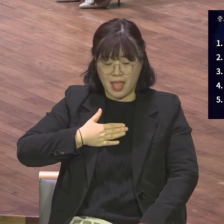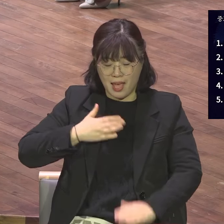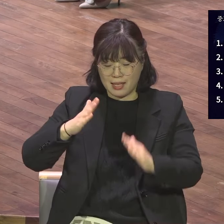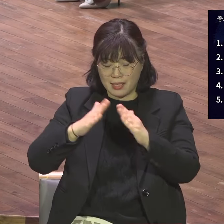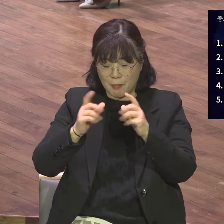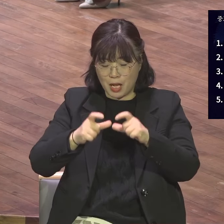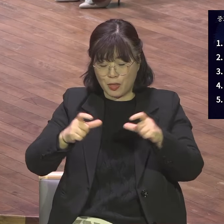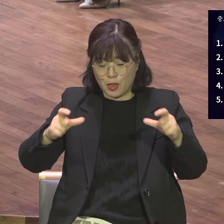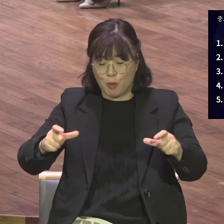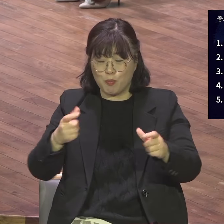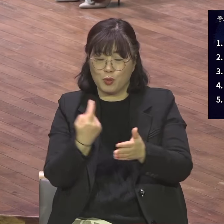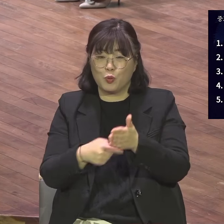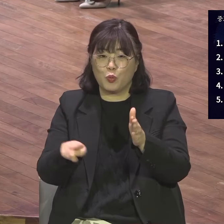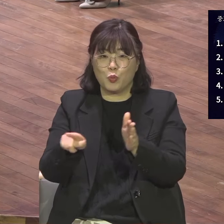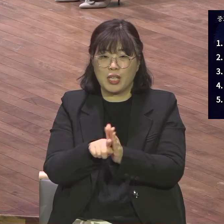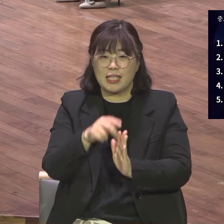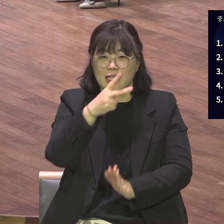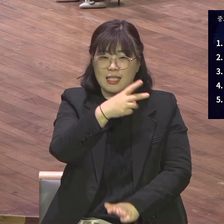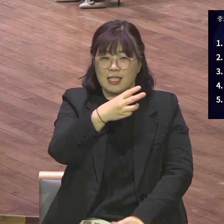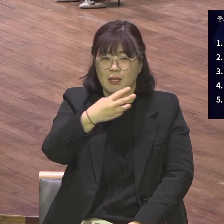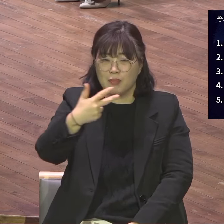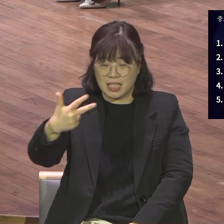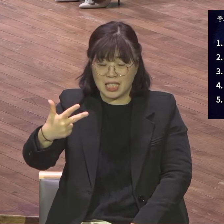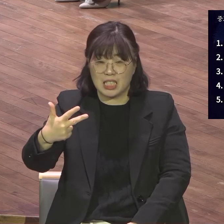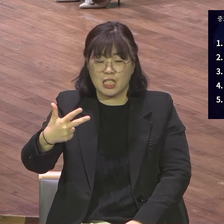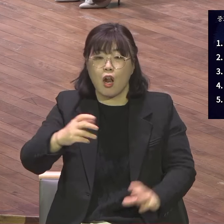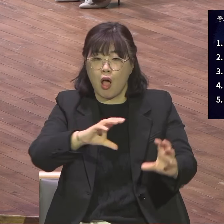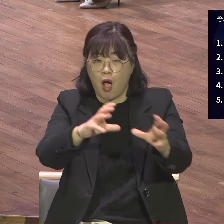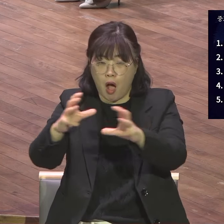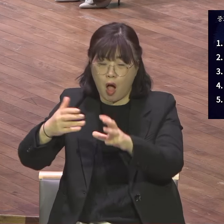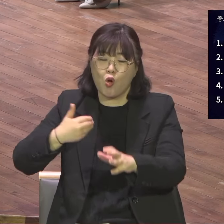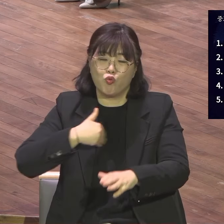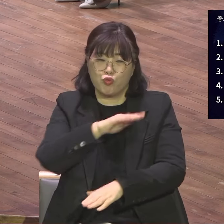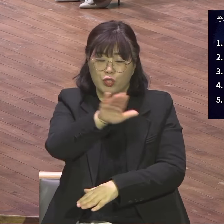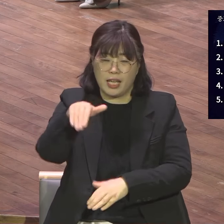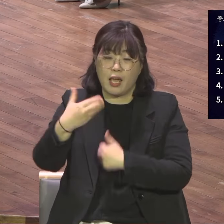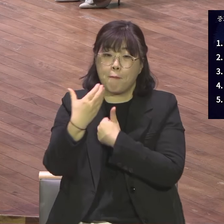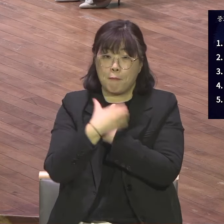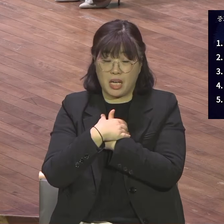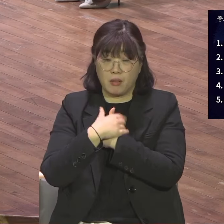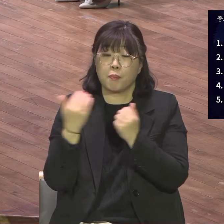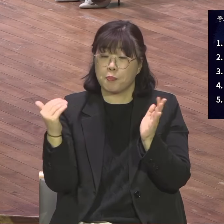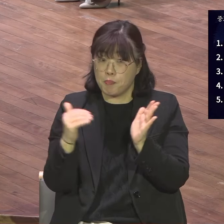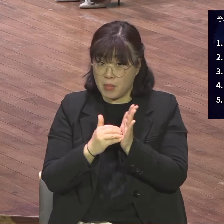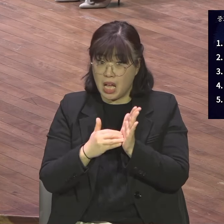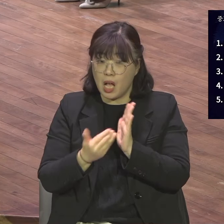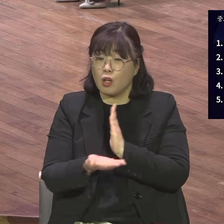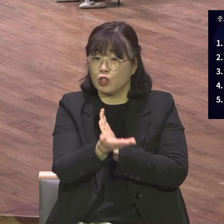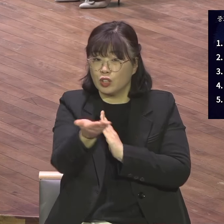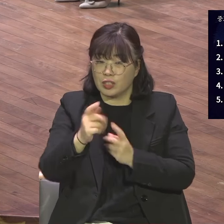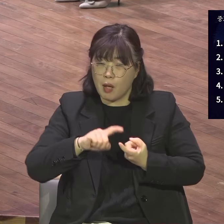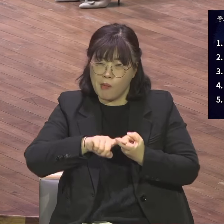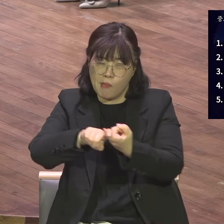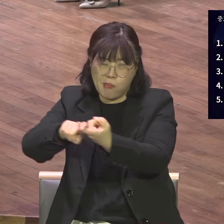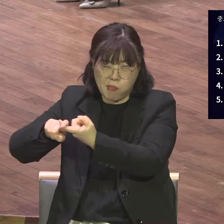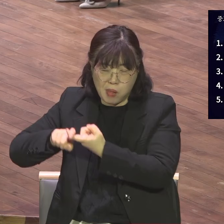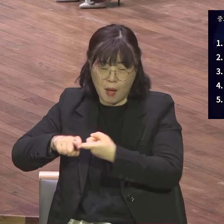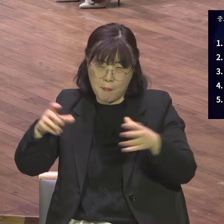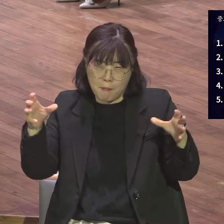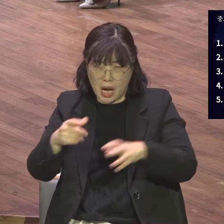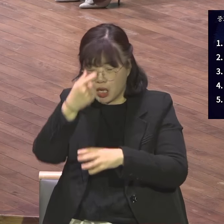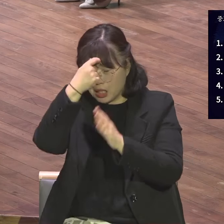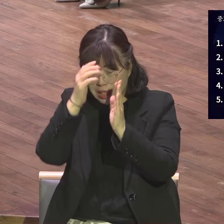위해 237 대륙을 허락하셨습니다. 모든 대륙이 원팀 되어 선교를 위한 기도를 시작하게 하여